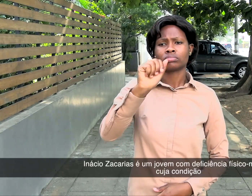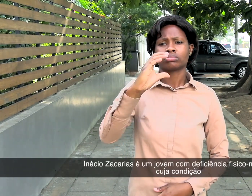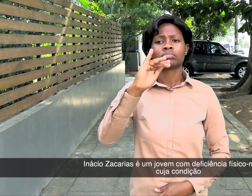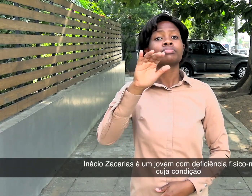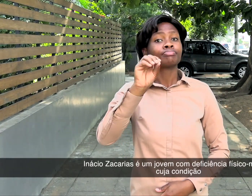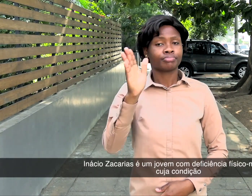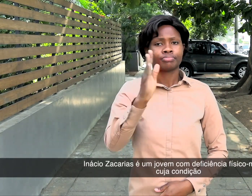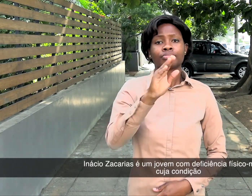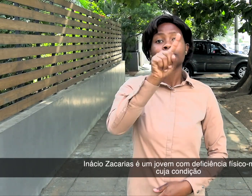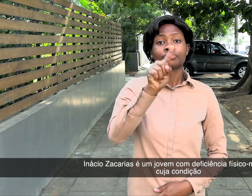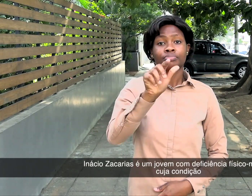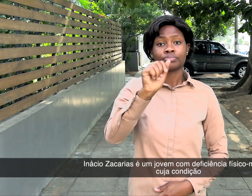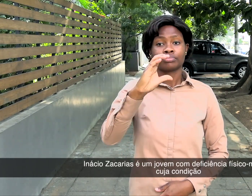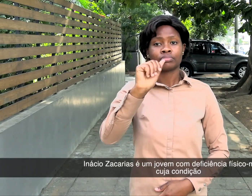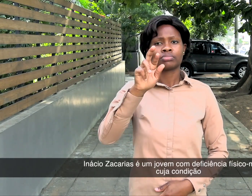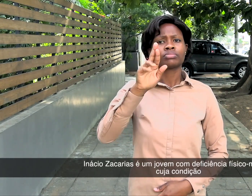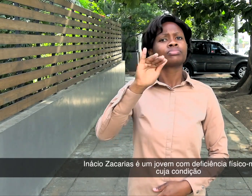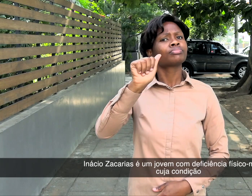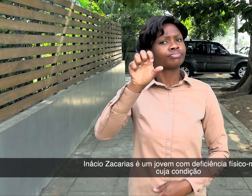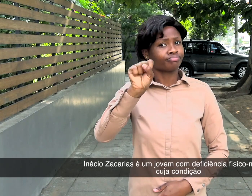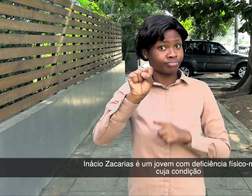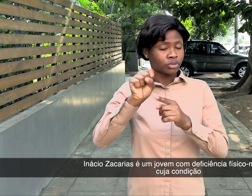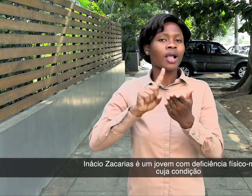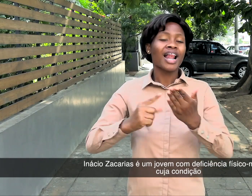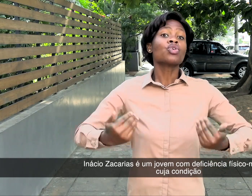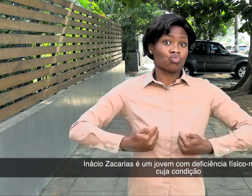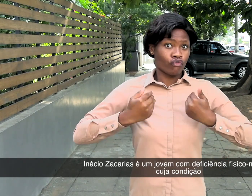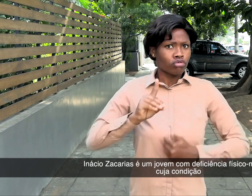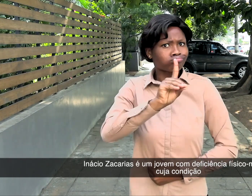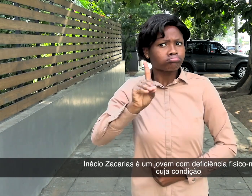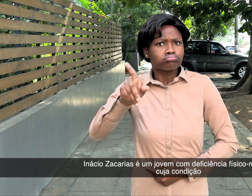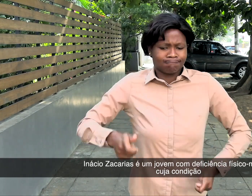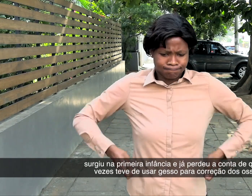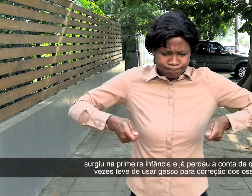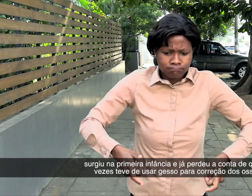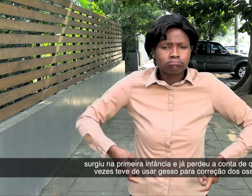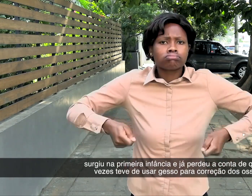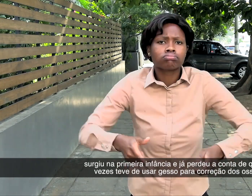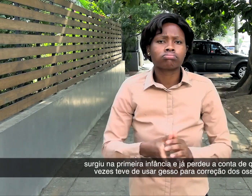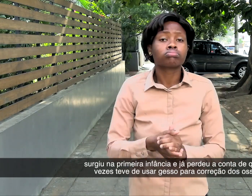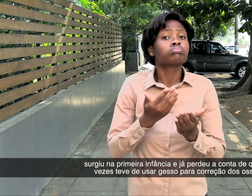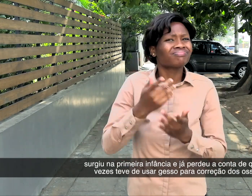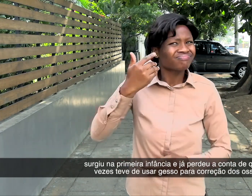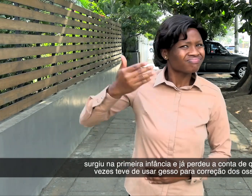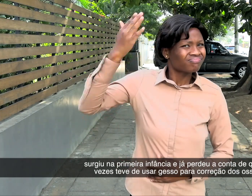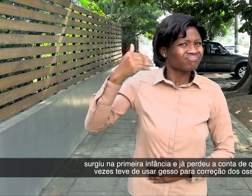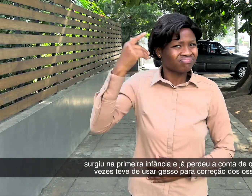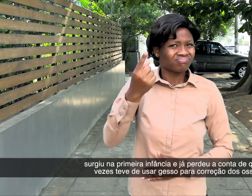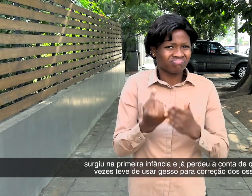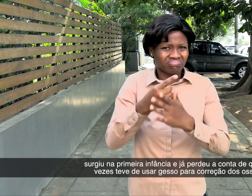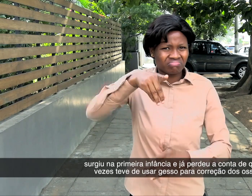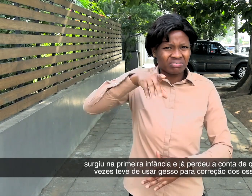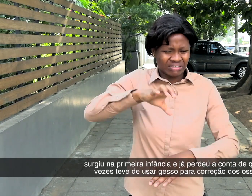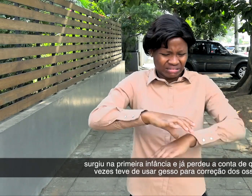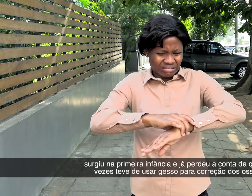Inácio Zacarias é um jovem com deficiência físico-motória, cuja condição surgiu na primeira infância e já perdeu a conta de